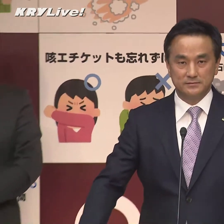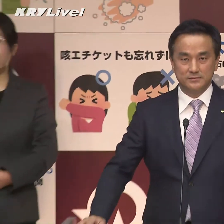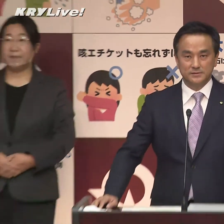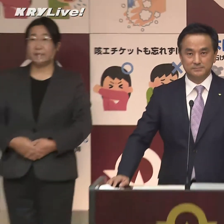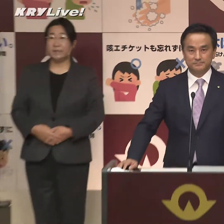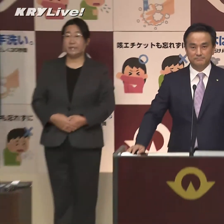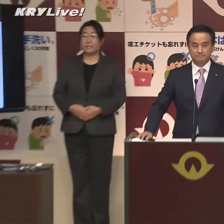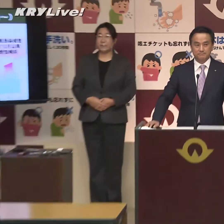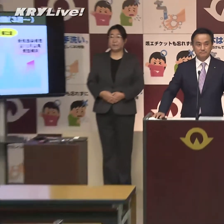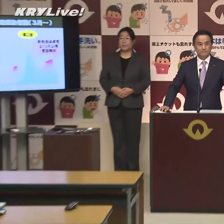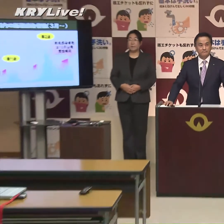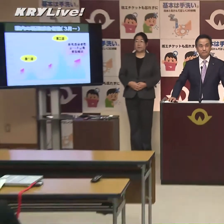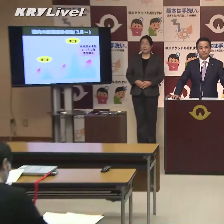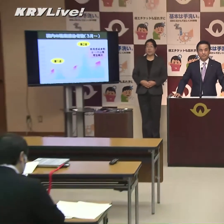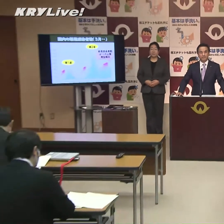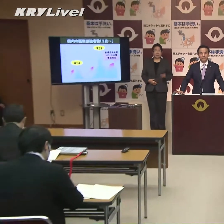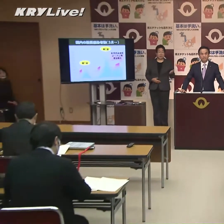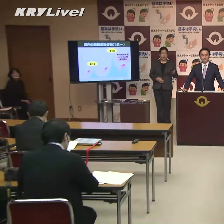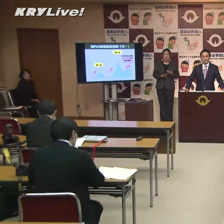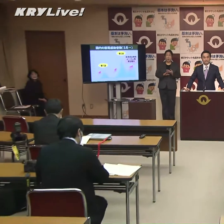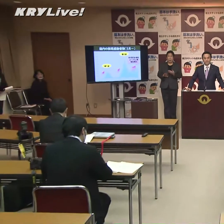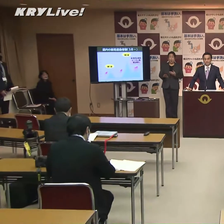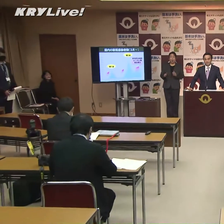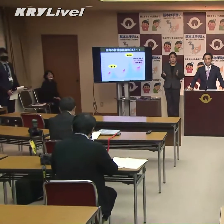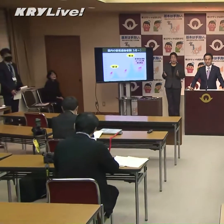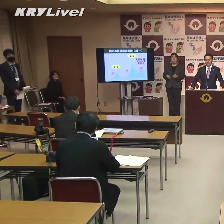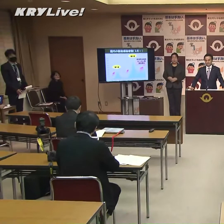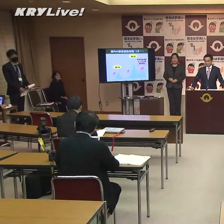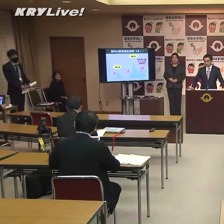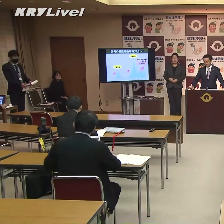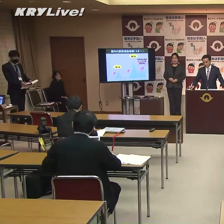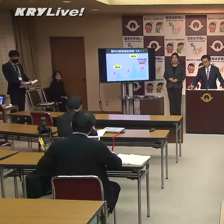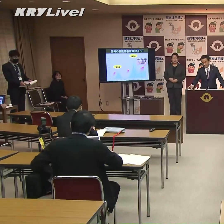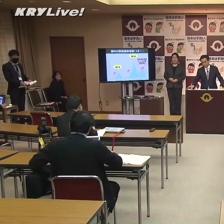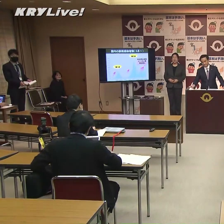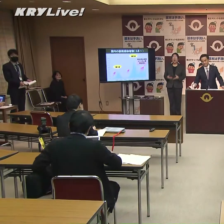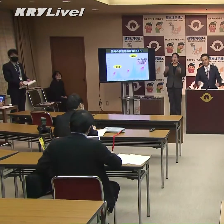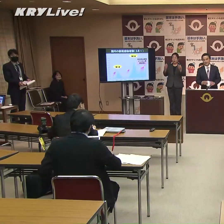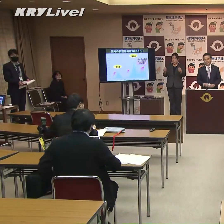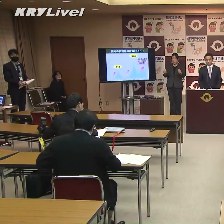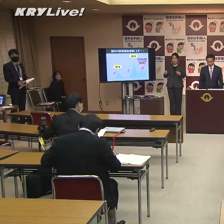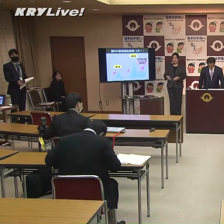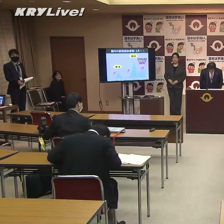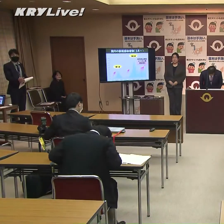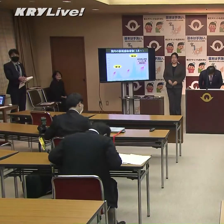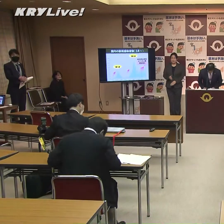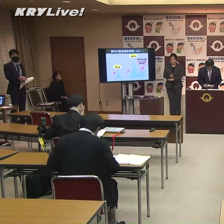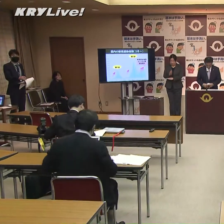お帰りよろしいでしょうか。それでは以上で終了いたします。